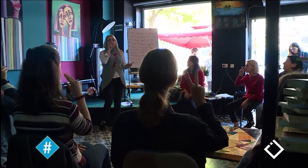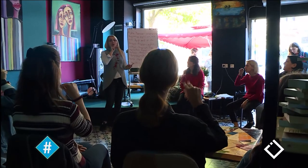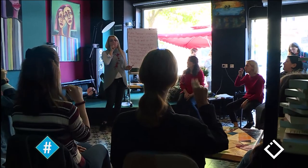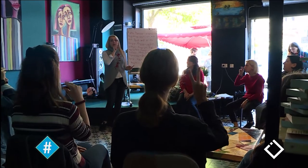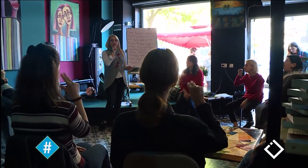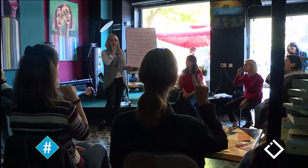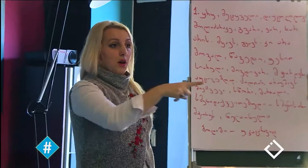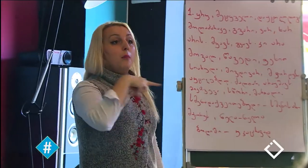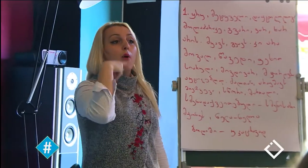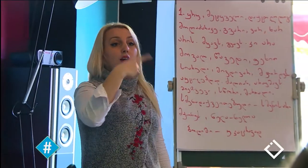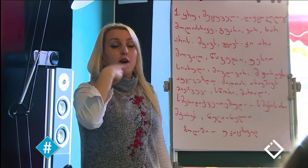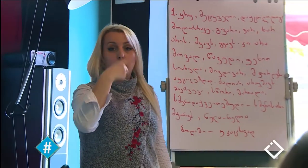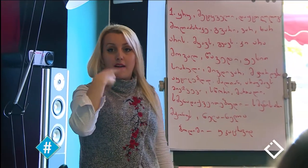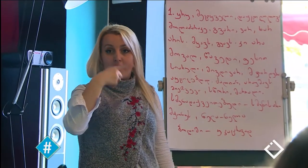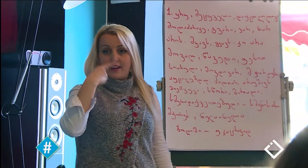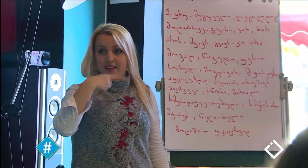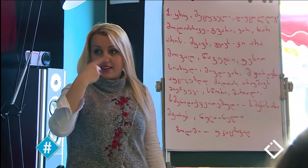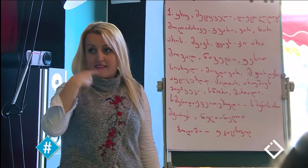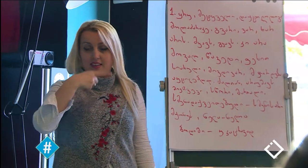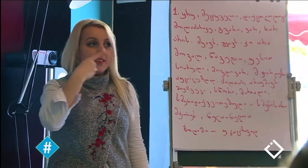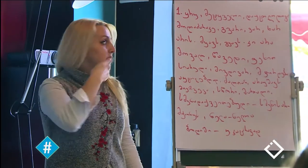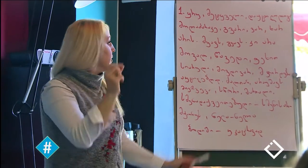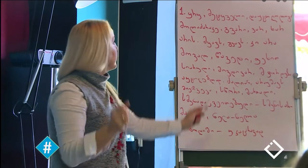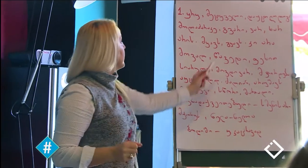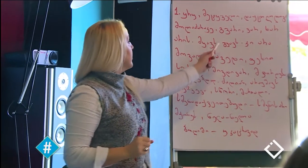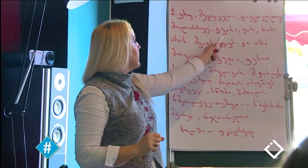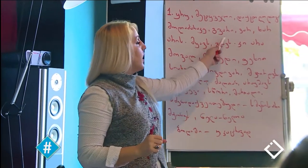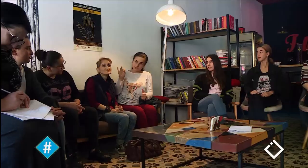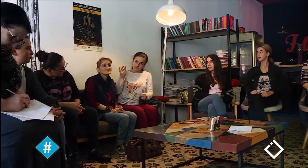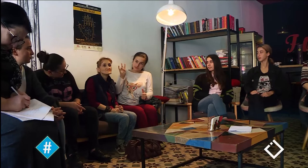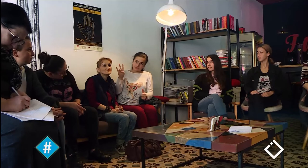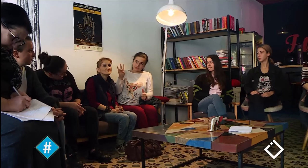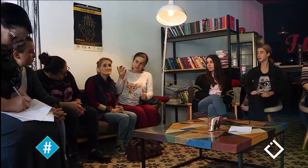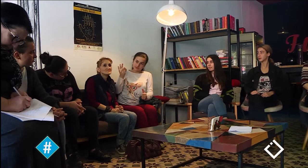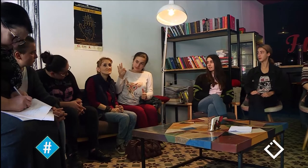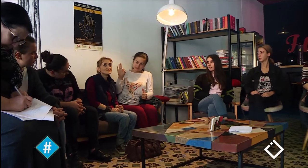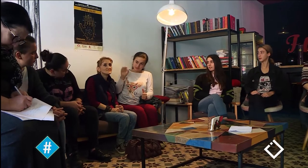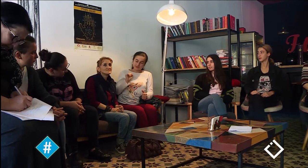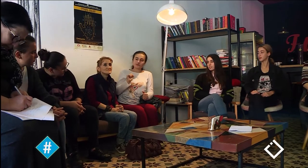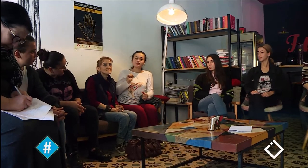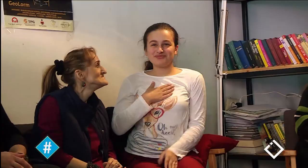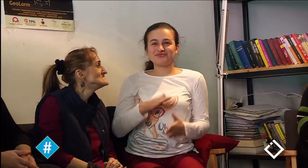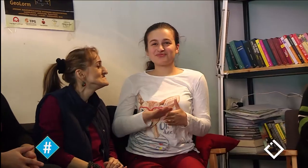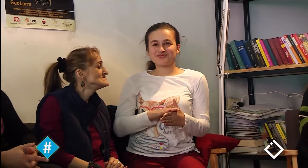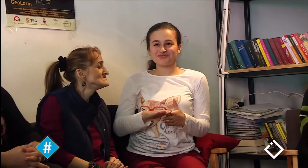მოქალაქეებისთვის მართებული ინფორმაციის მიწოდება და გავრცელება. ადაპტირებული გარემოს შექმნა ამ შემთხვევაშიც წამყვანი